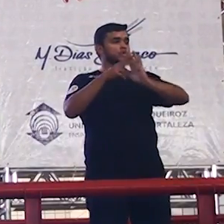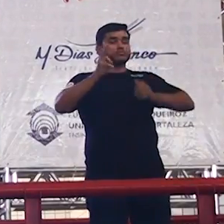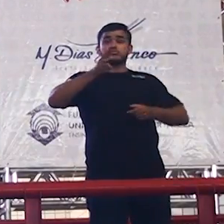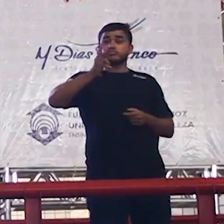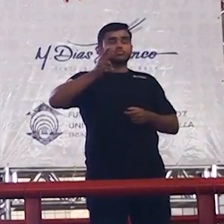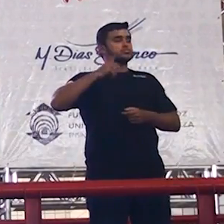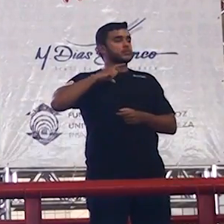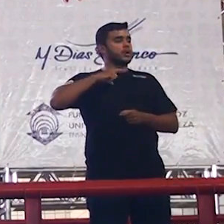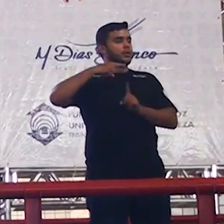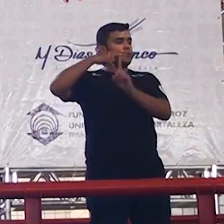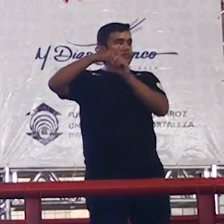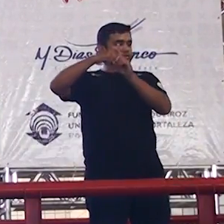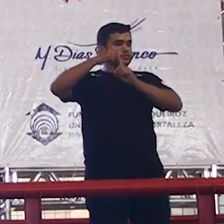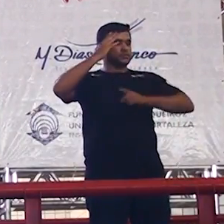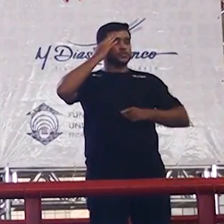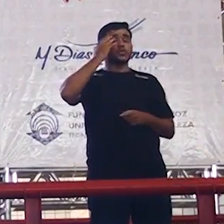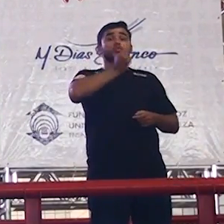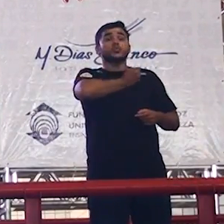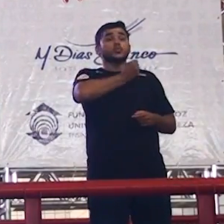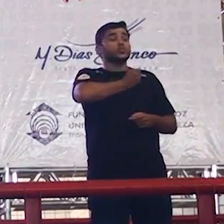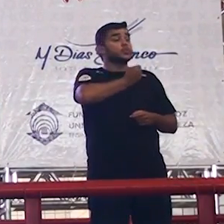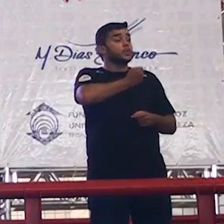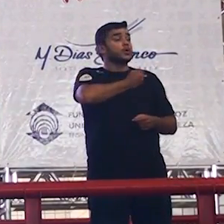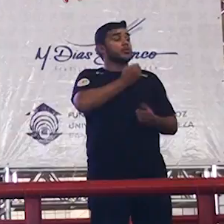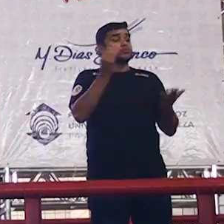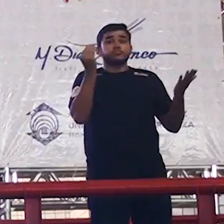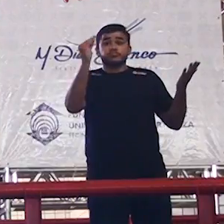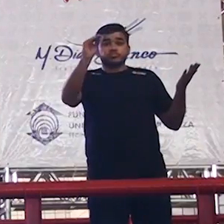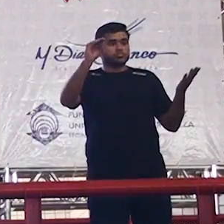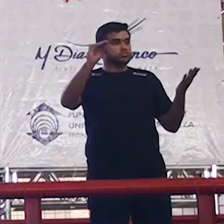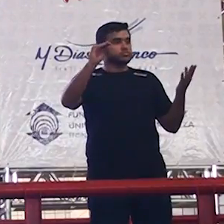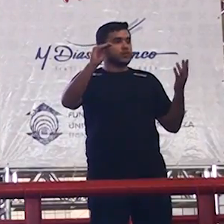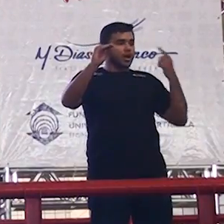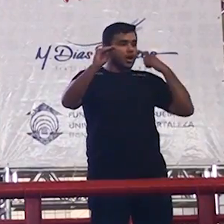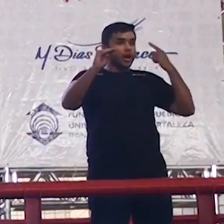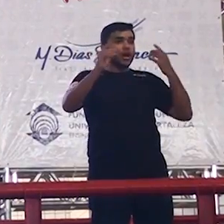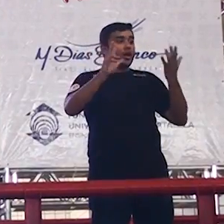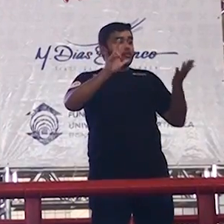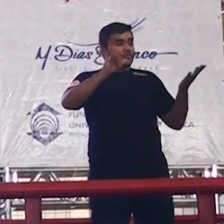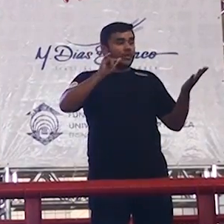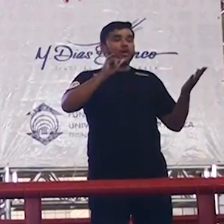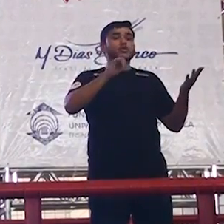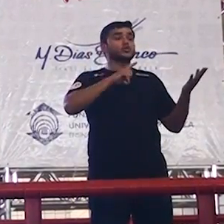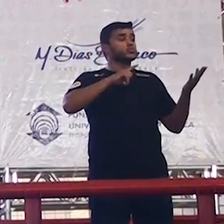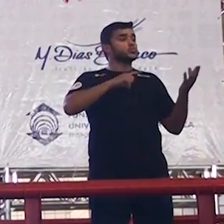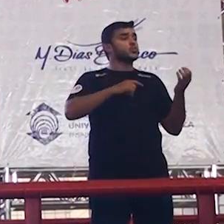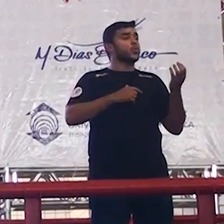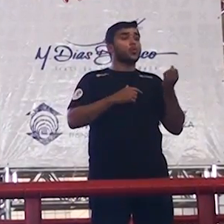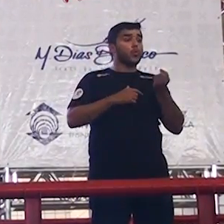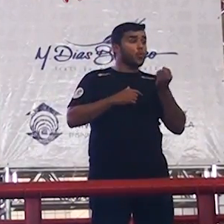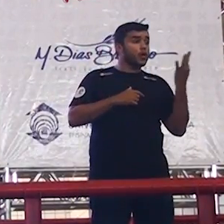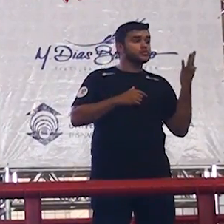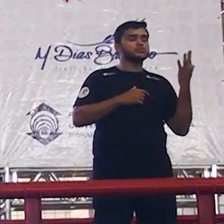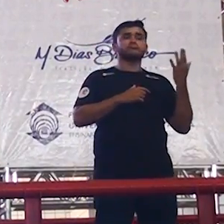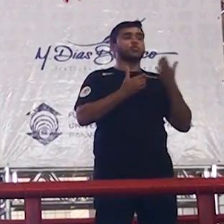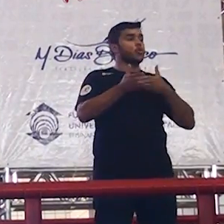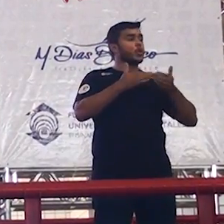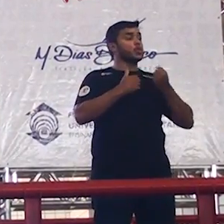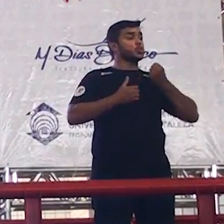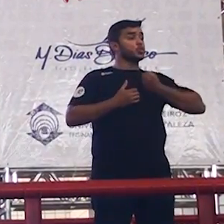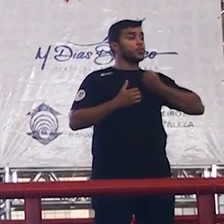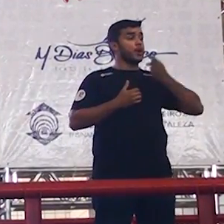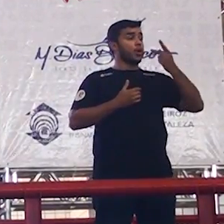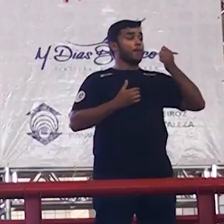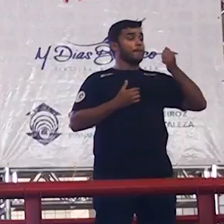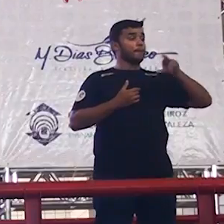Porque todo número negativo elevado a expoente par é sempre positivo. Certo? Então vai